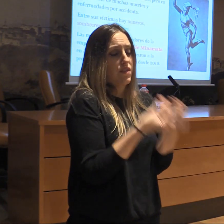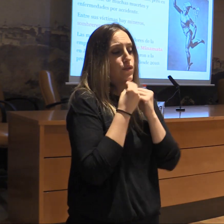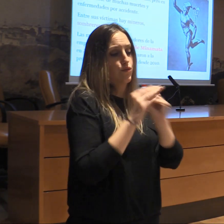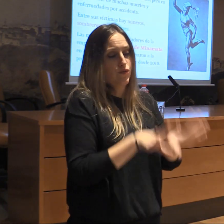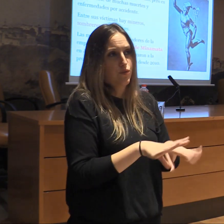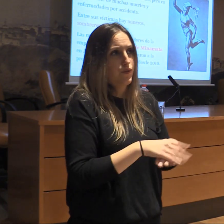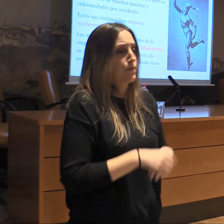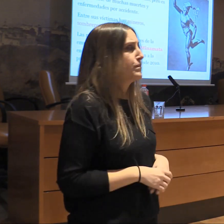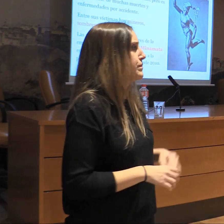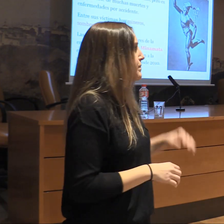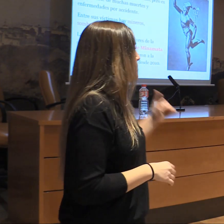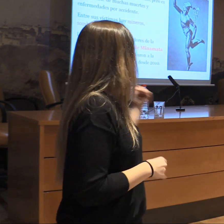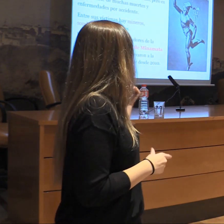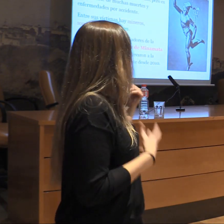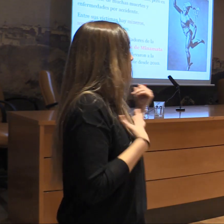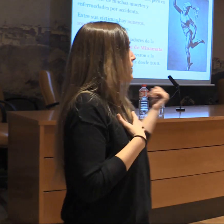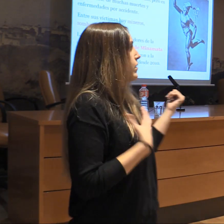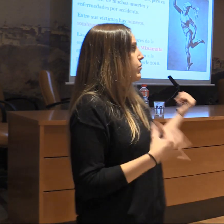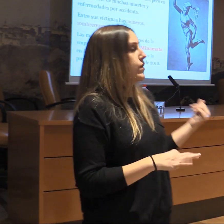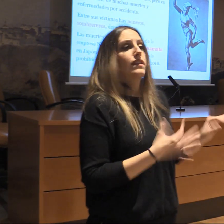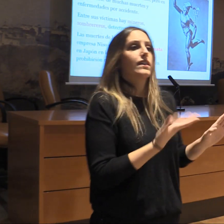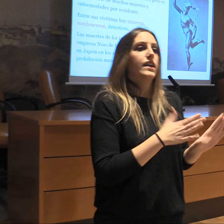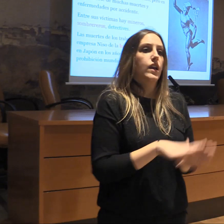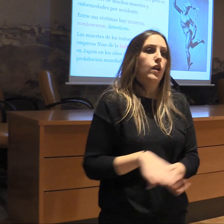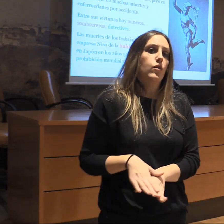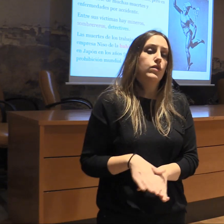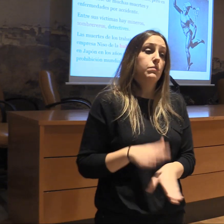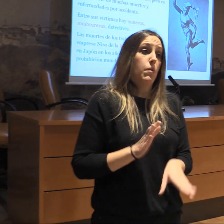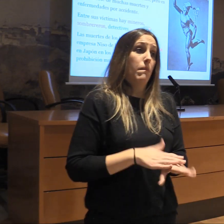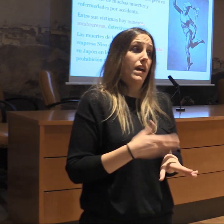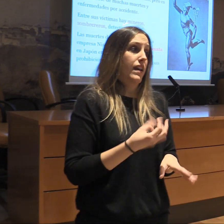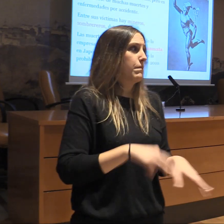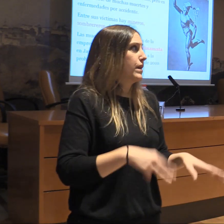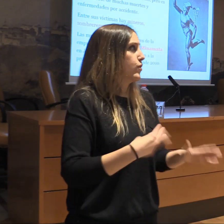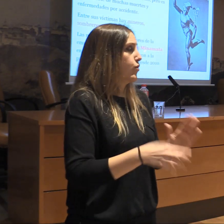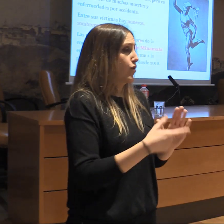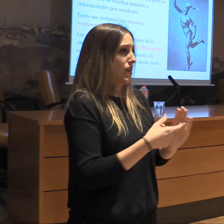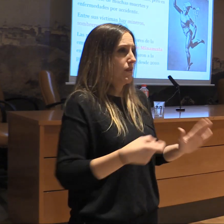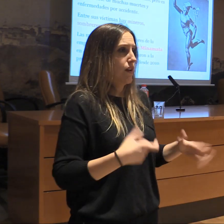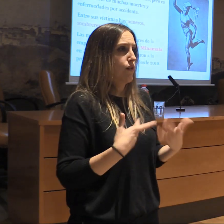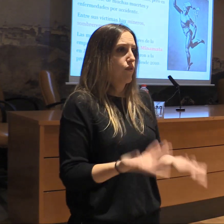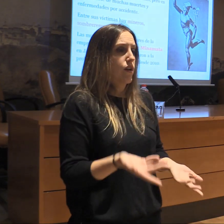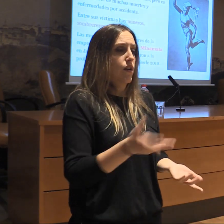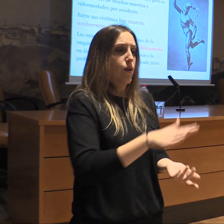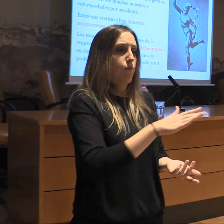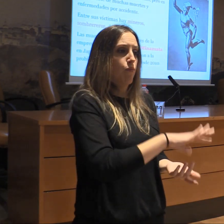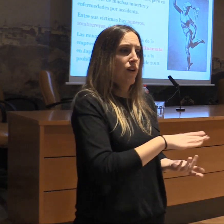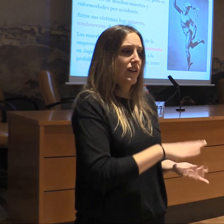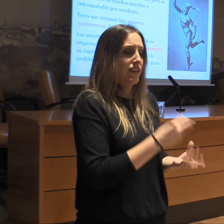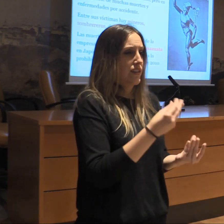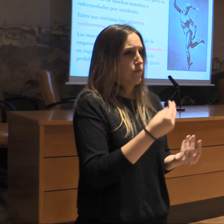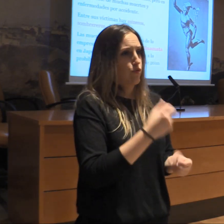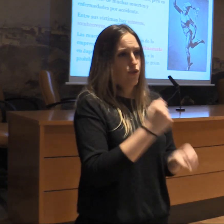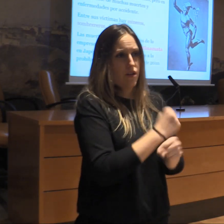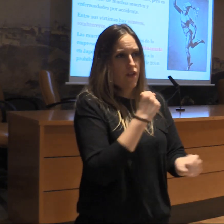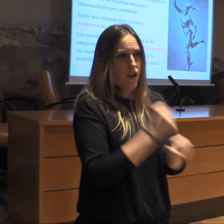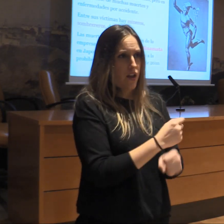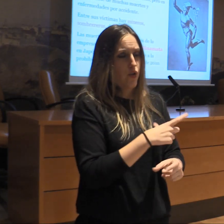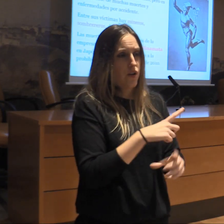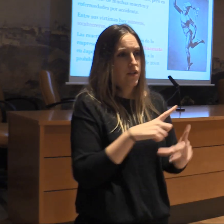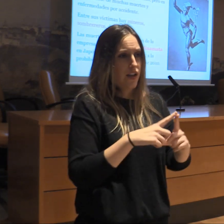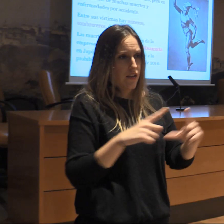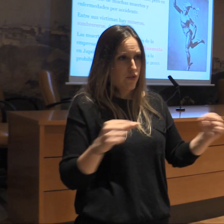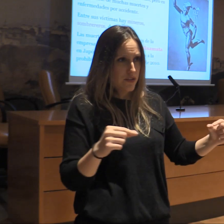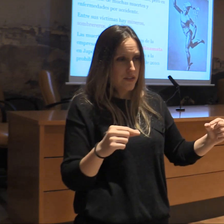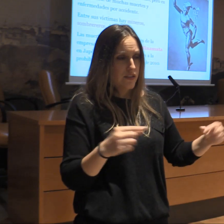Quizá el detonante último para eliminar el mercurio fue las muertes de muchos trabajadores japoneses de la